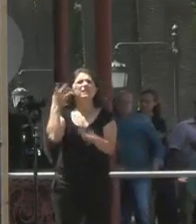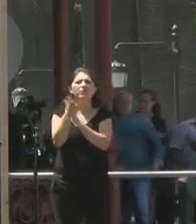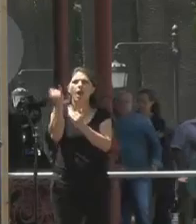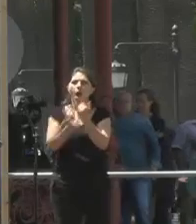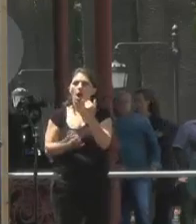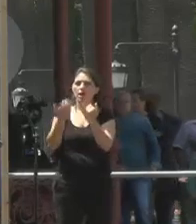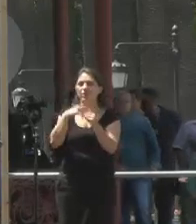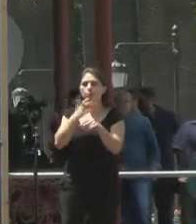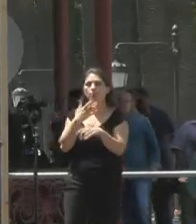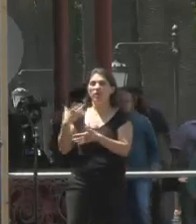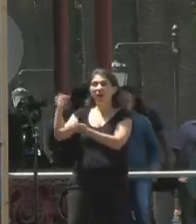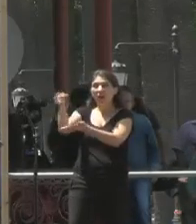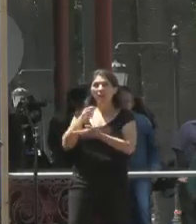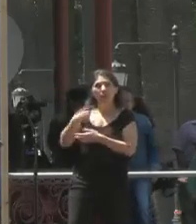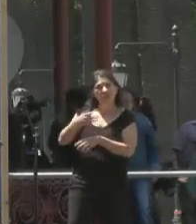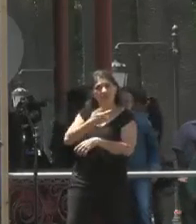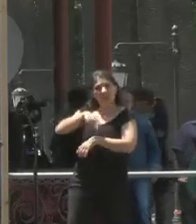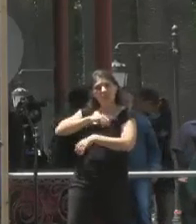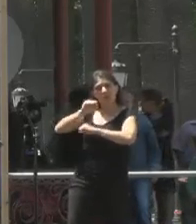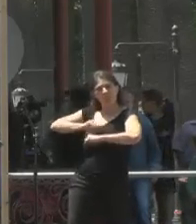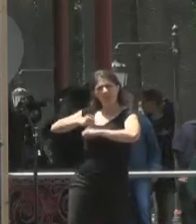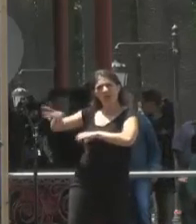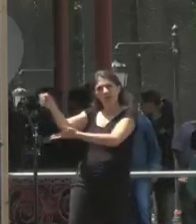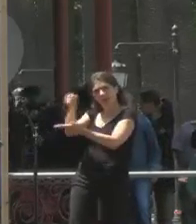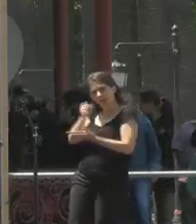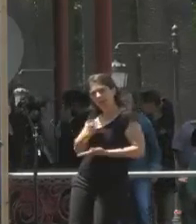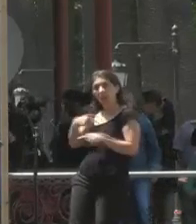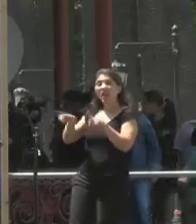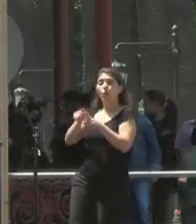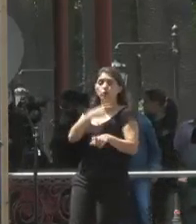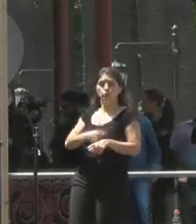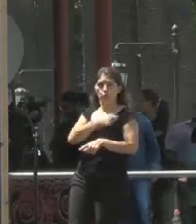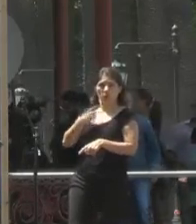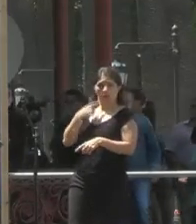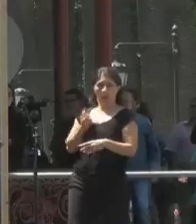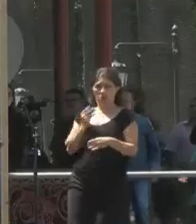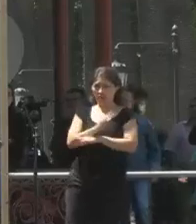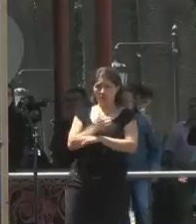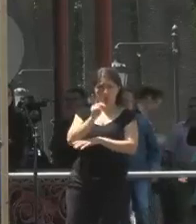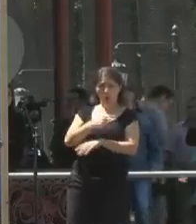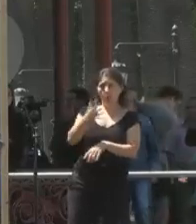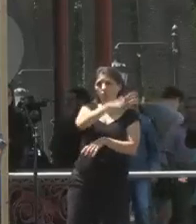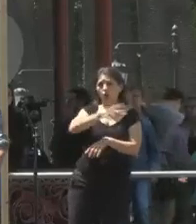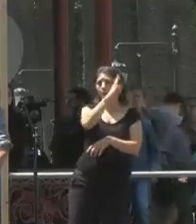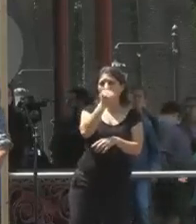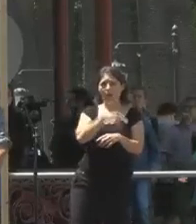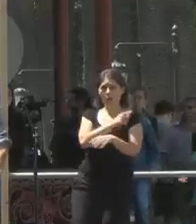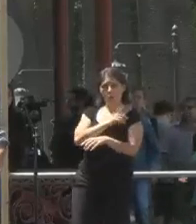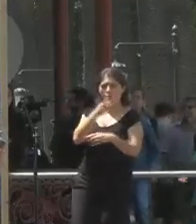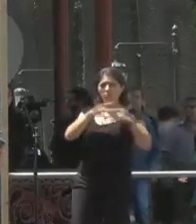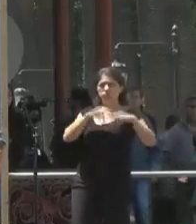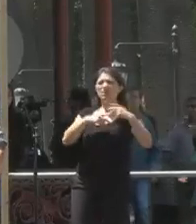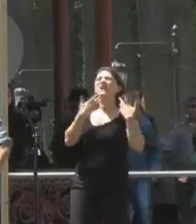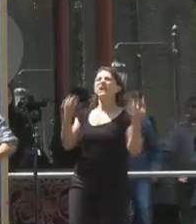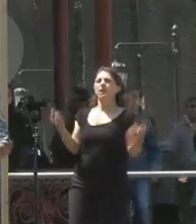la mejor herencia que nos dejaron nuestros mayores, que no está hecha de cuentas en Suiza, que no está hecha de cuentas en Panamá, que está hecha